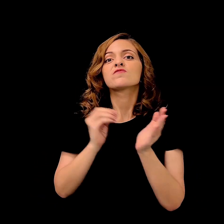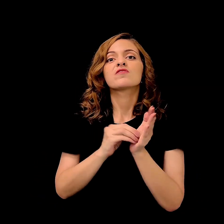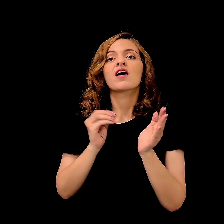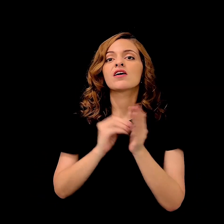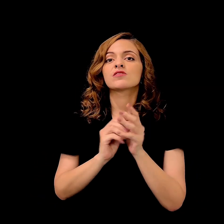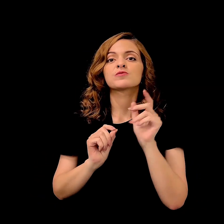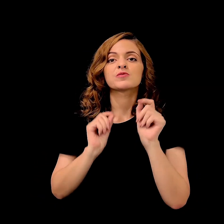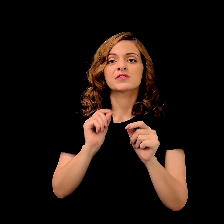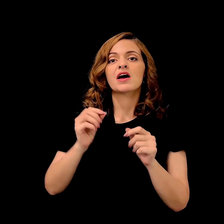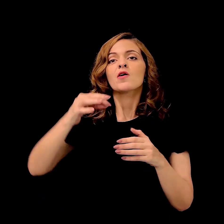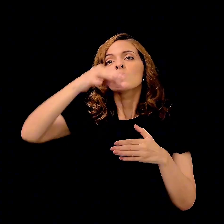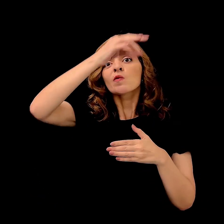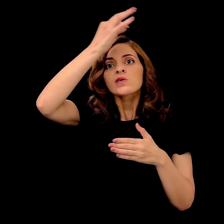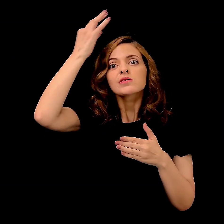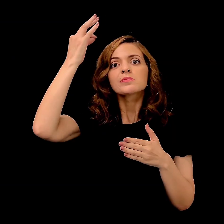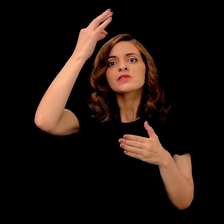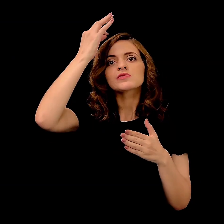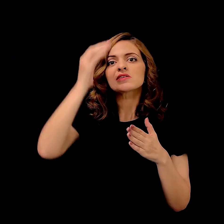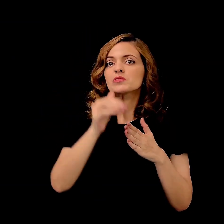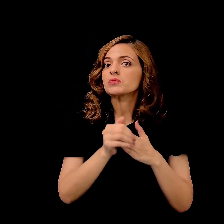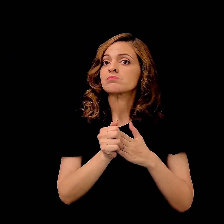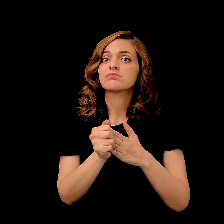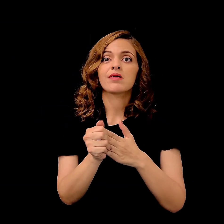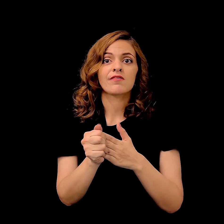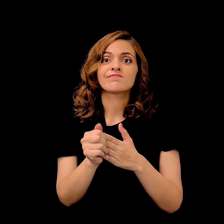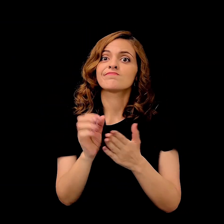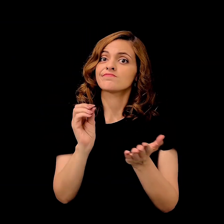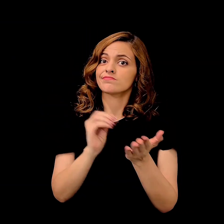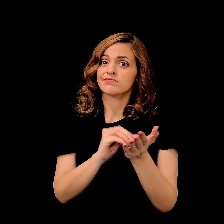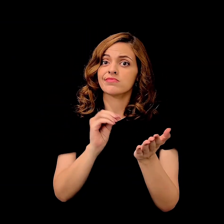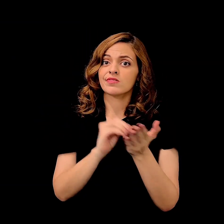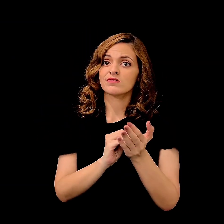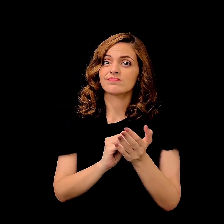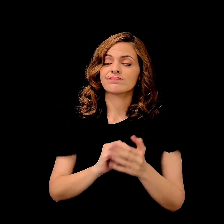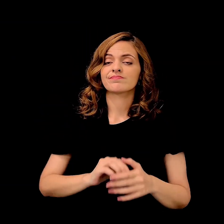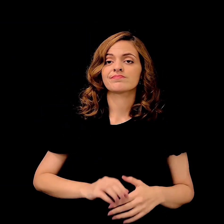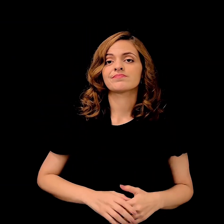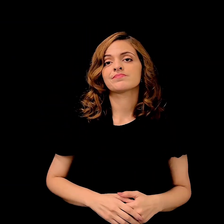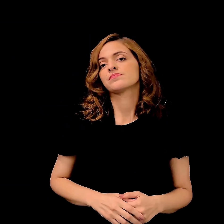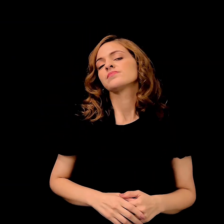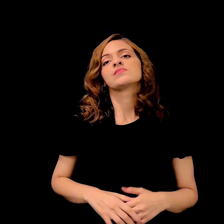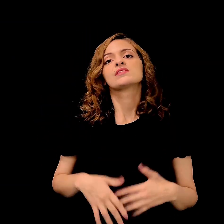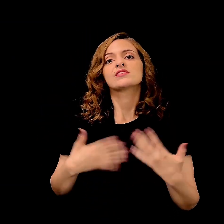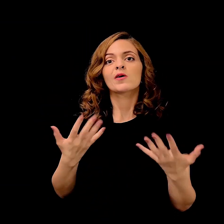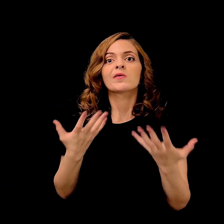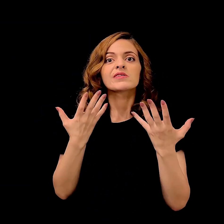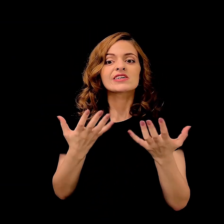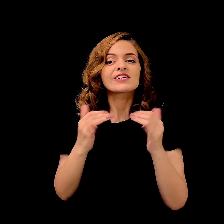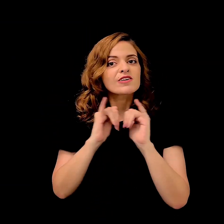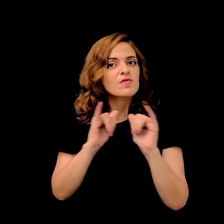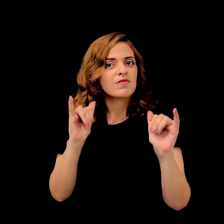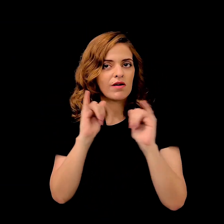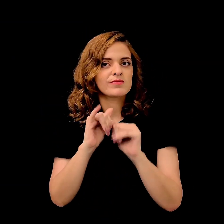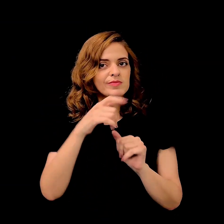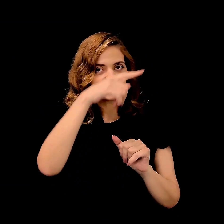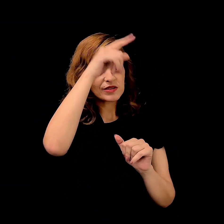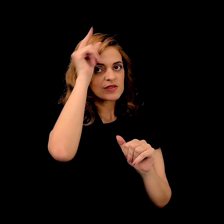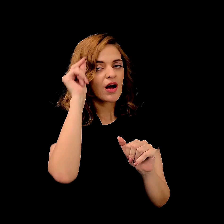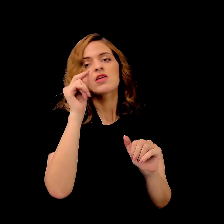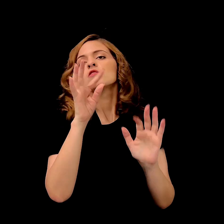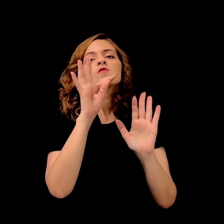do Espírito Santo. Então, eu queria passar para as pessoas, Esther, esse